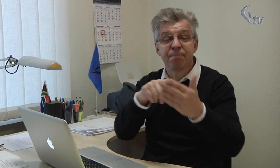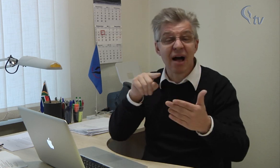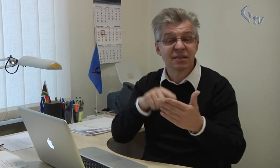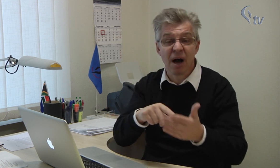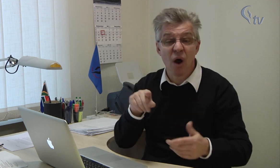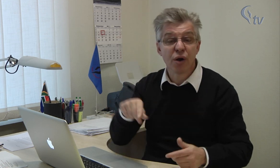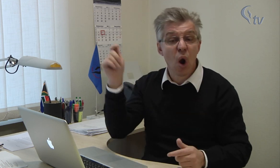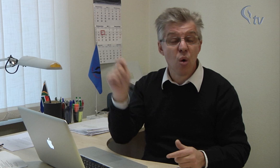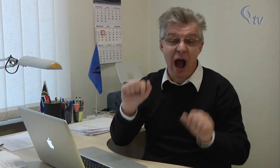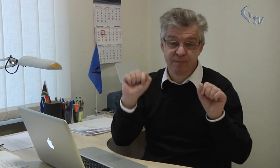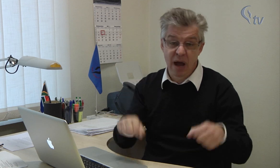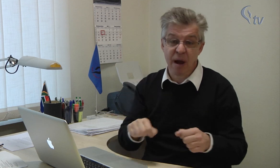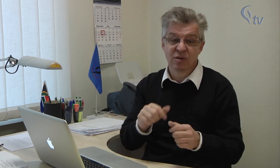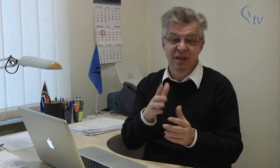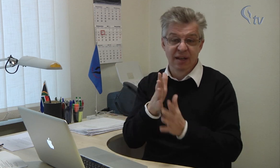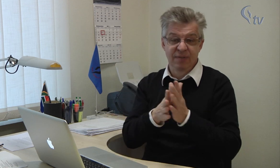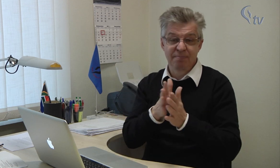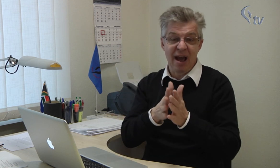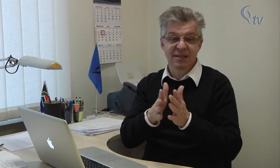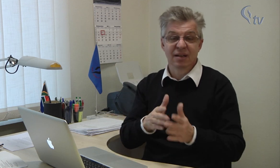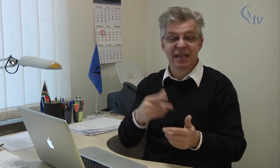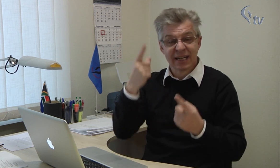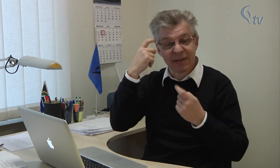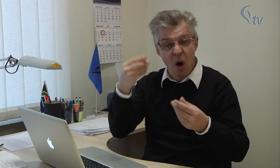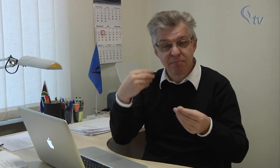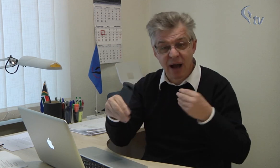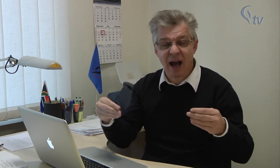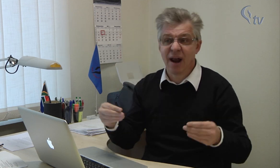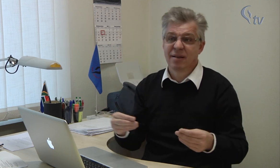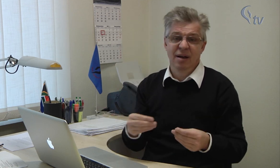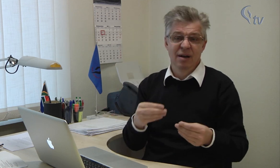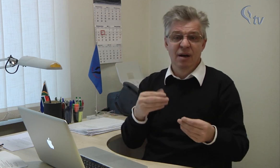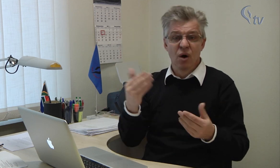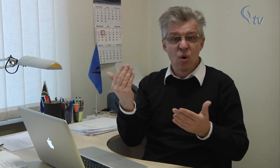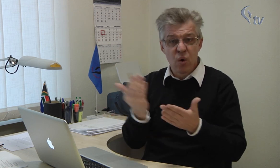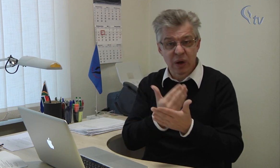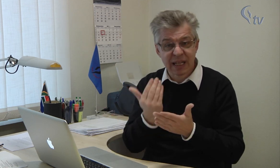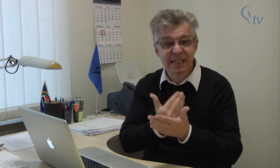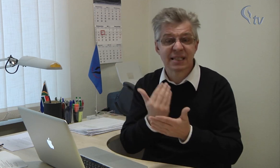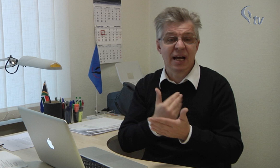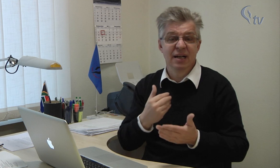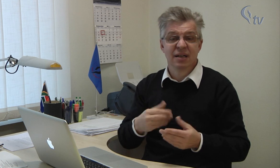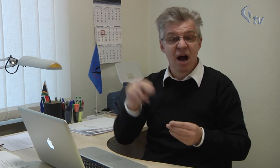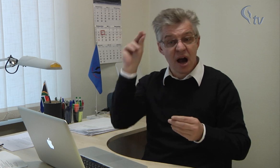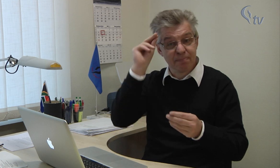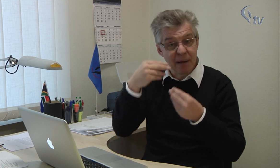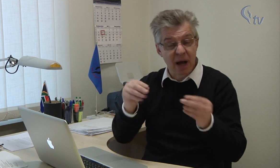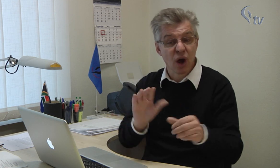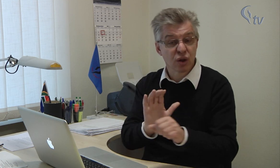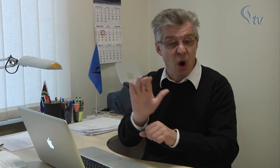luua võimalus viipekeelsete infomaterjalide, uudiste, õppematerjalide tootmiseks, mis omakorda annab võimaluse